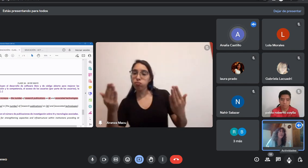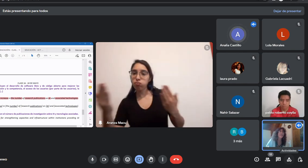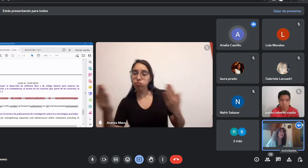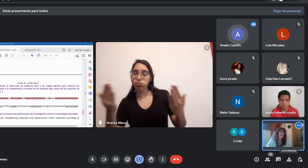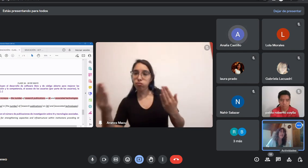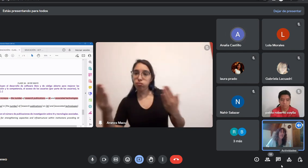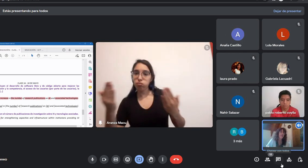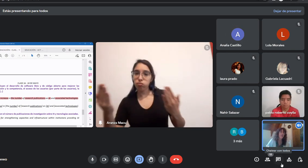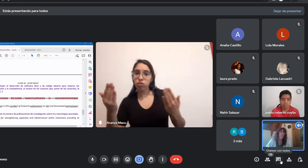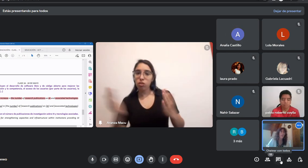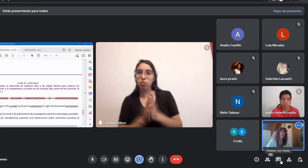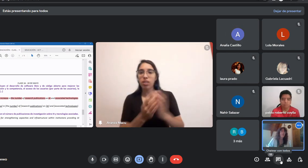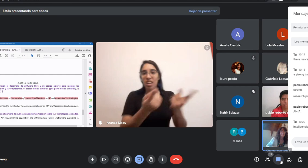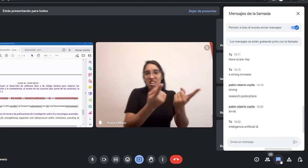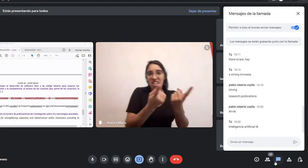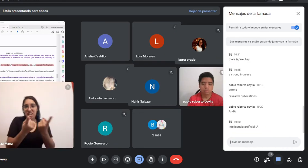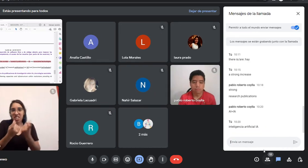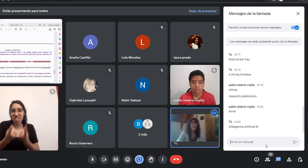ser necesidad.